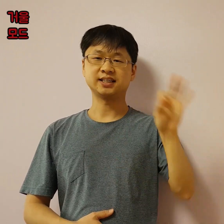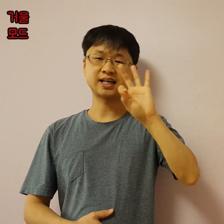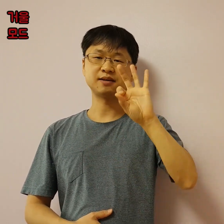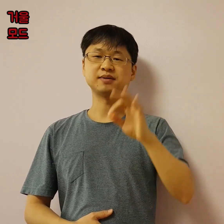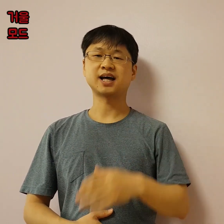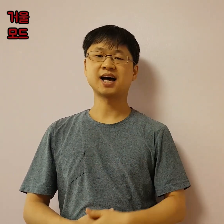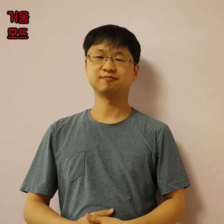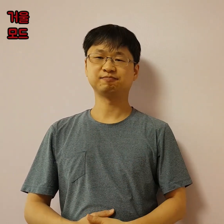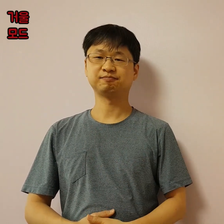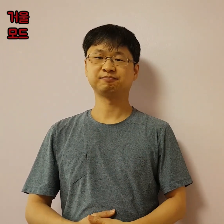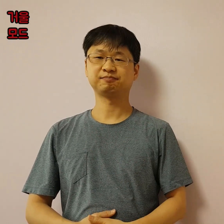이자입니다.